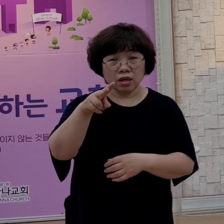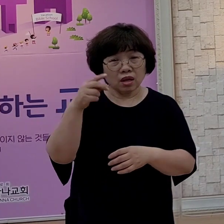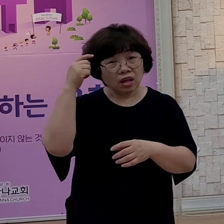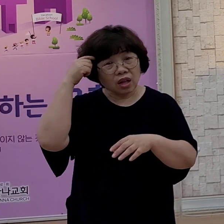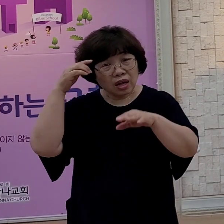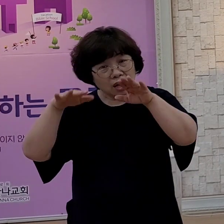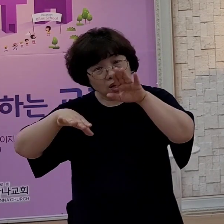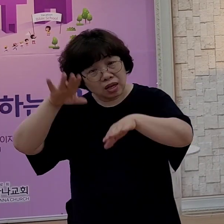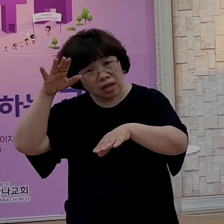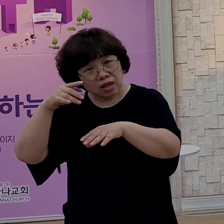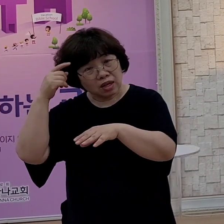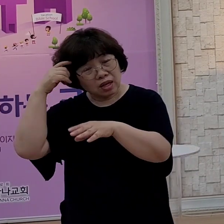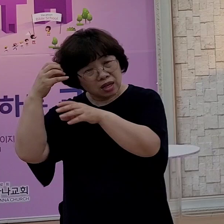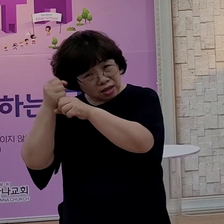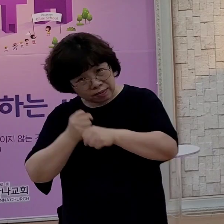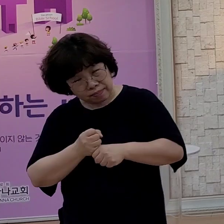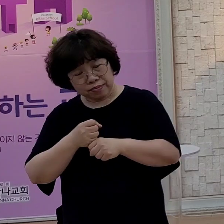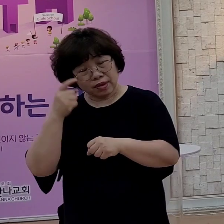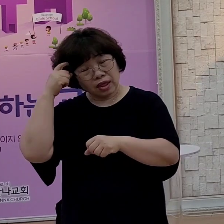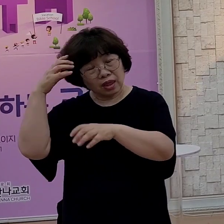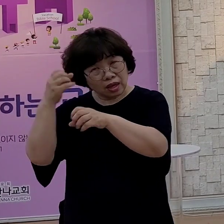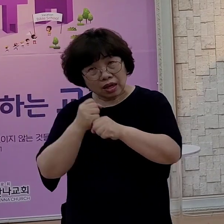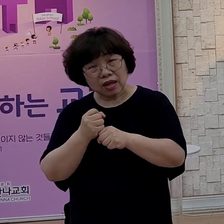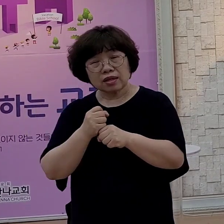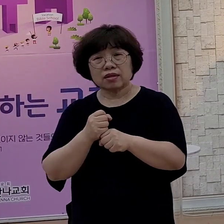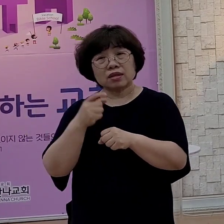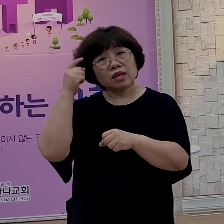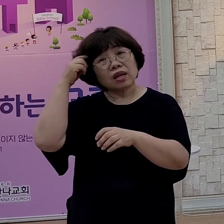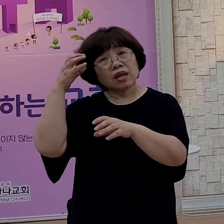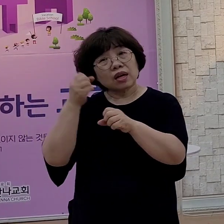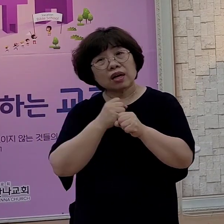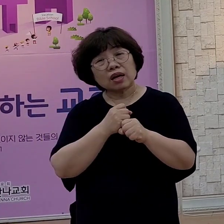없다. 이게 무슨 말이냐면 편견이 뭐예요?